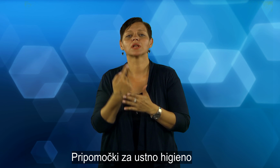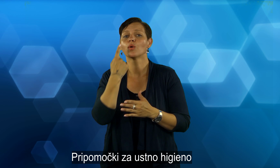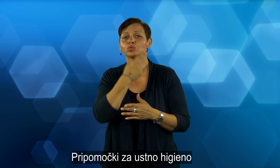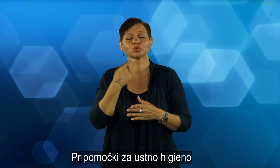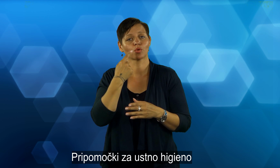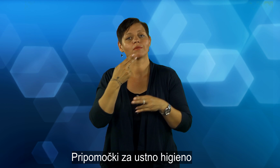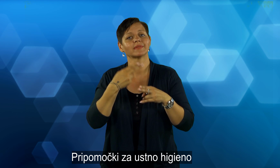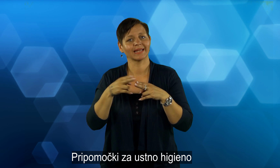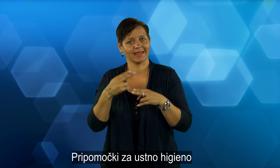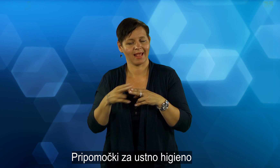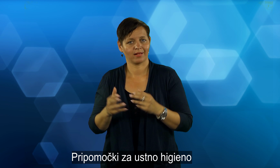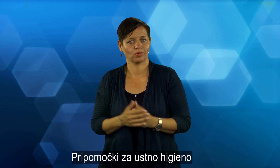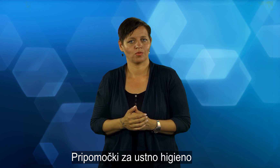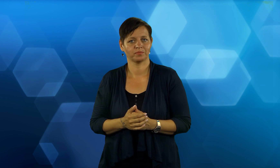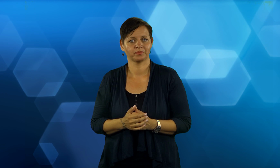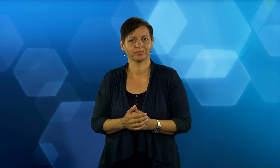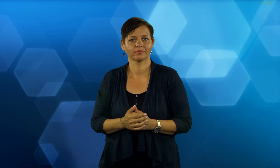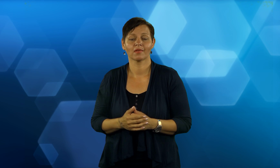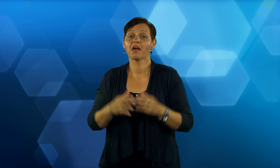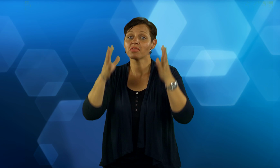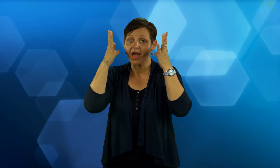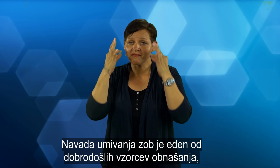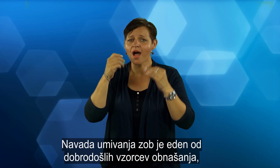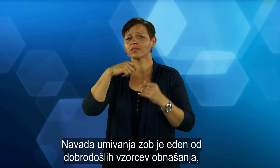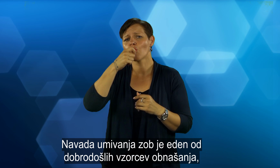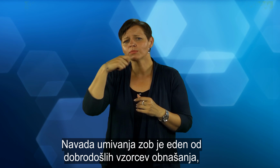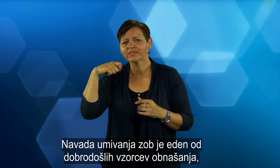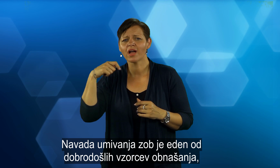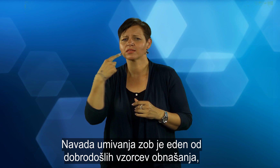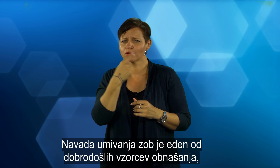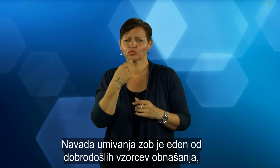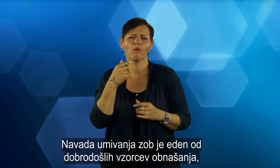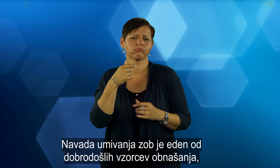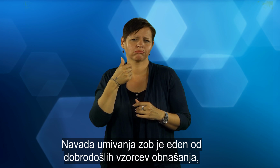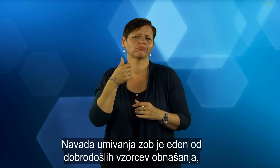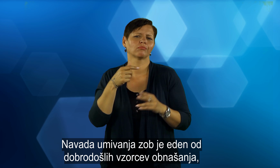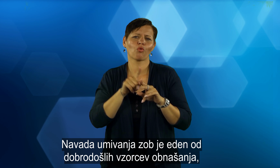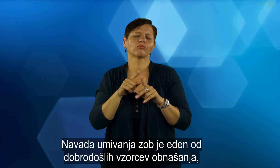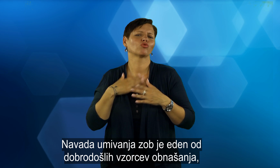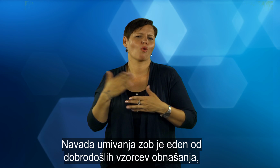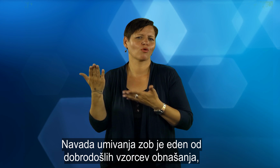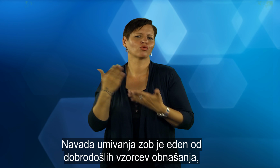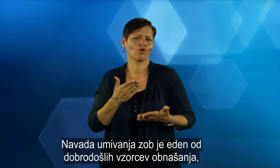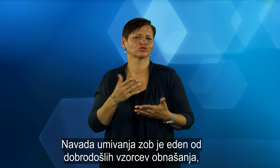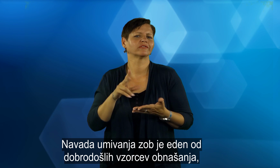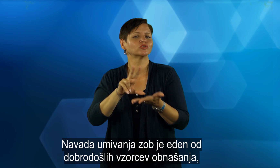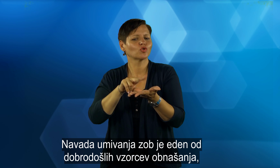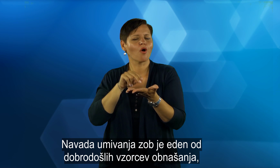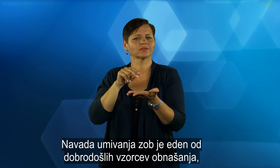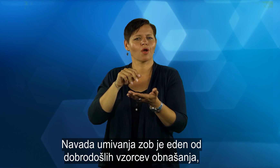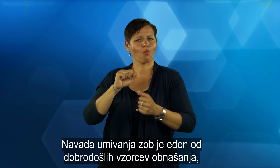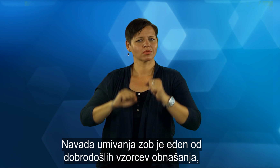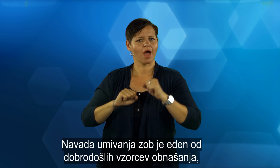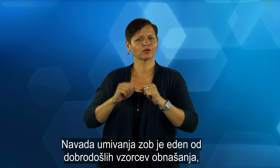Pripomočki za ustno higieno. Navada umivanja zob je eden od dobrodošlih vzorcev obnašanja, ki so nam jo